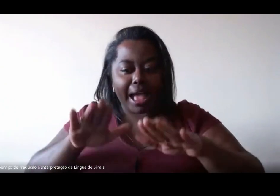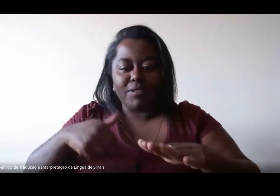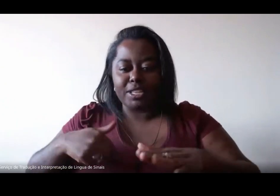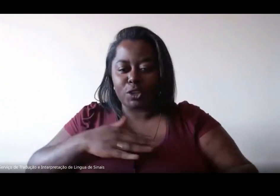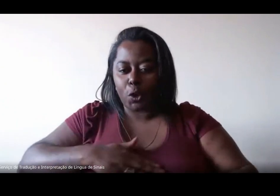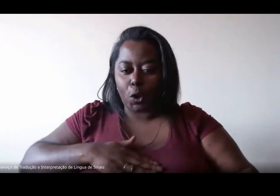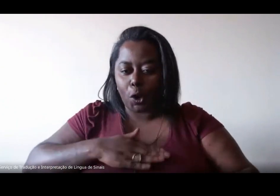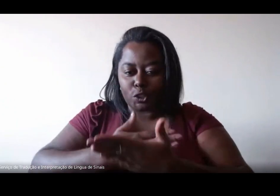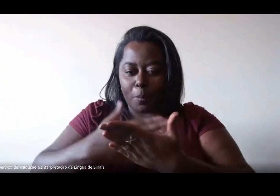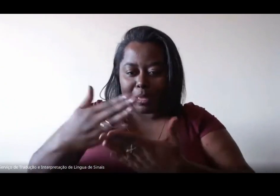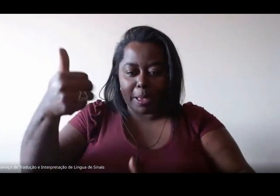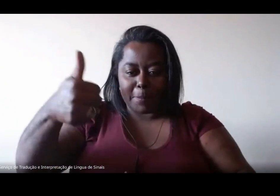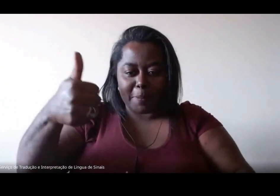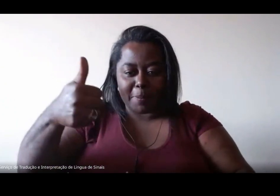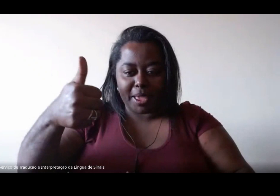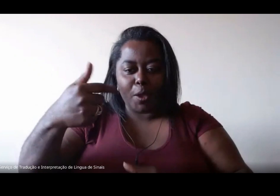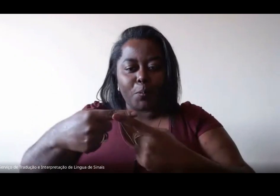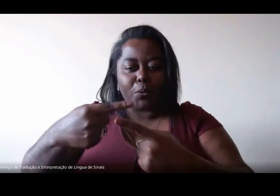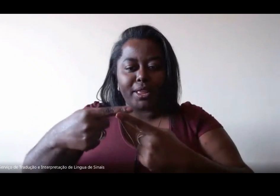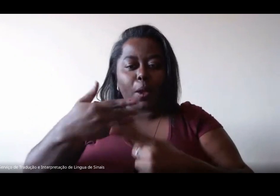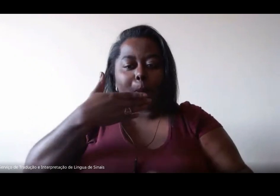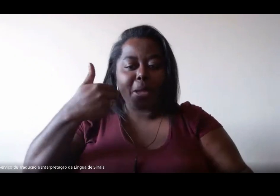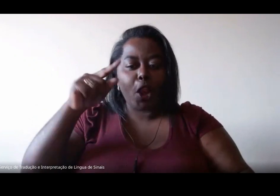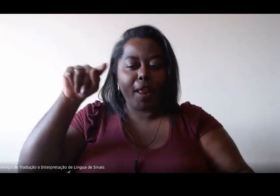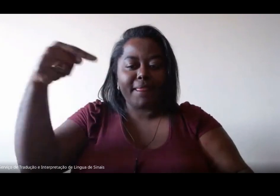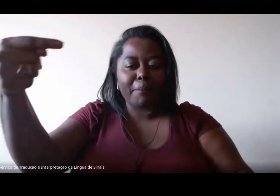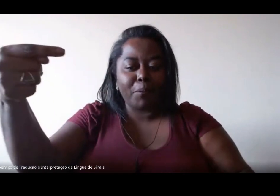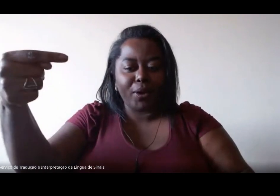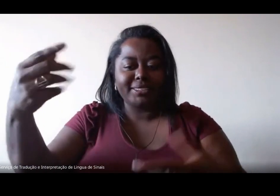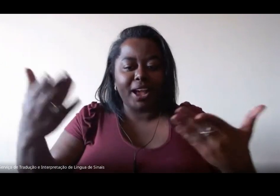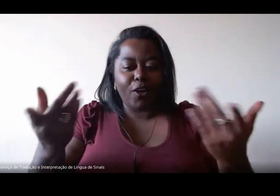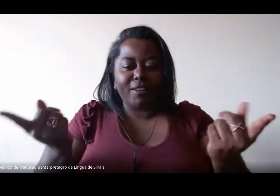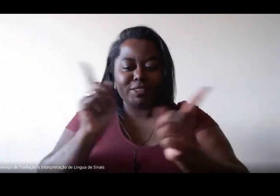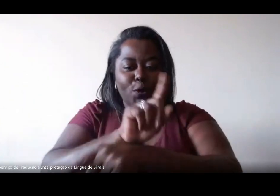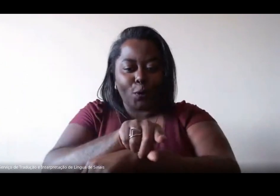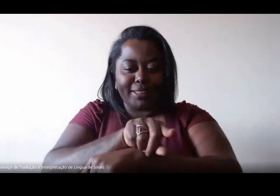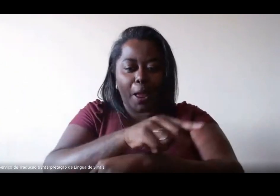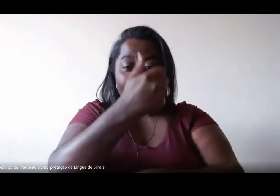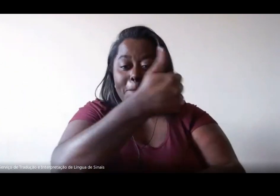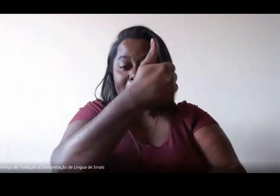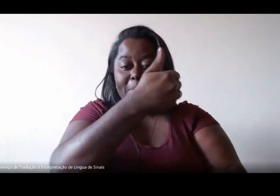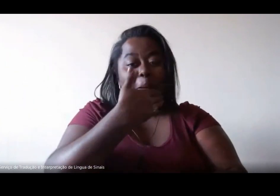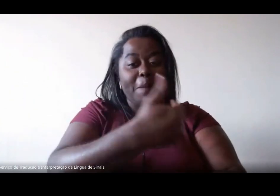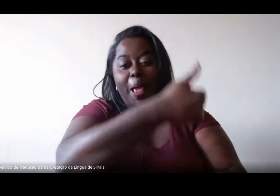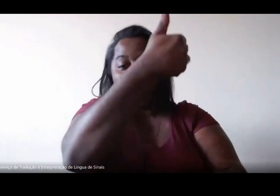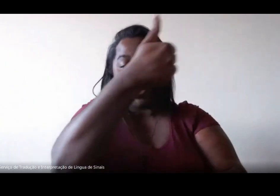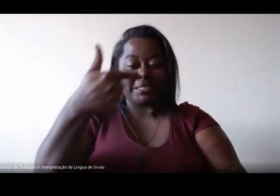Porque, por isso que eu, às vezes eu gosto de começar, porque aí o melhor sempre vem depois, né? Agora vai ser o